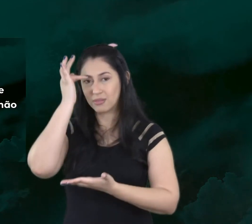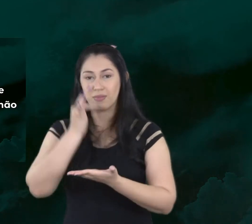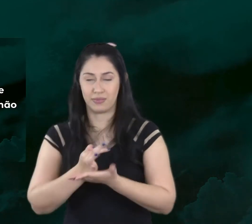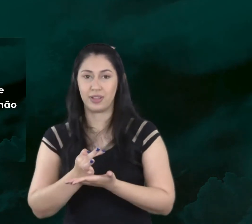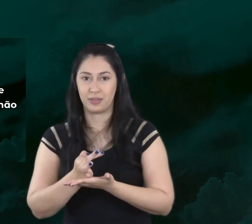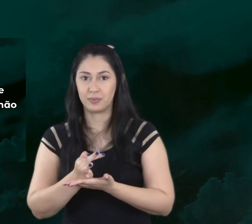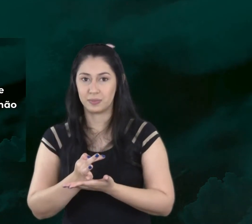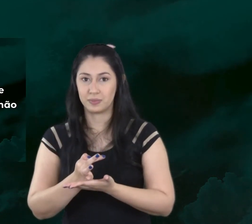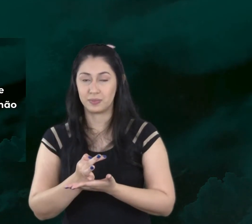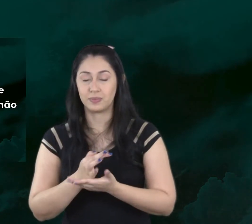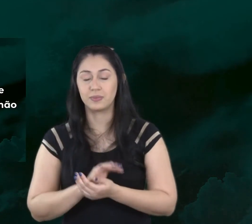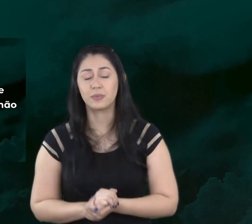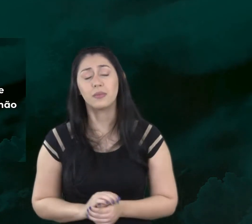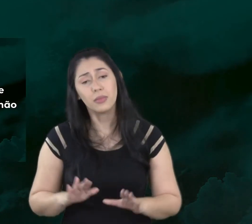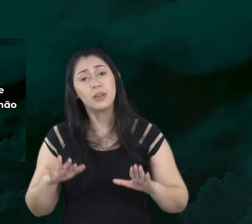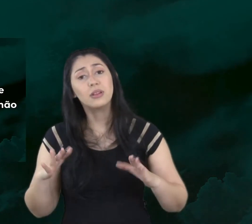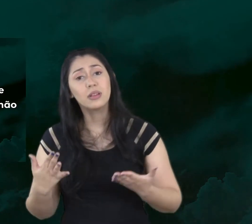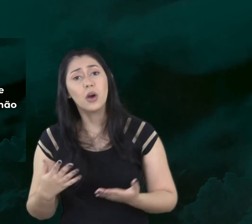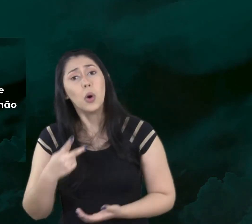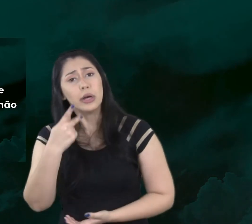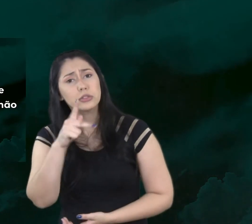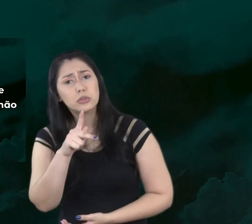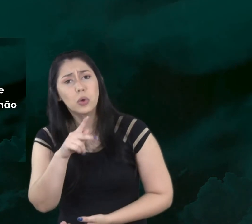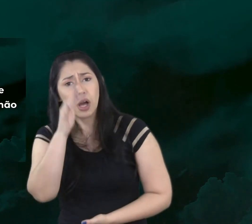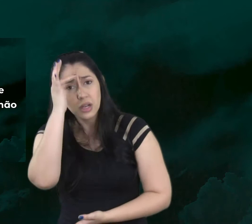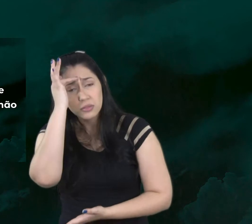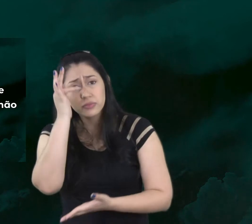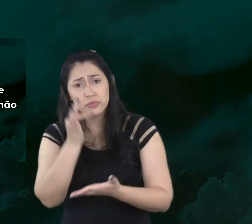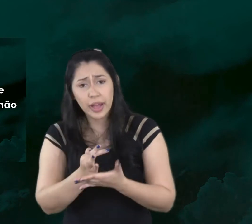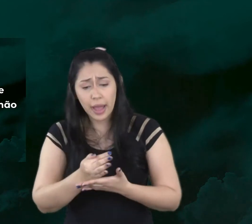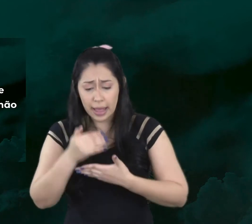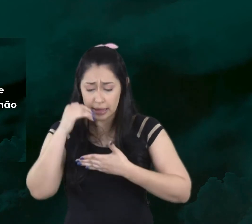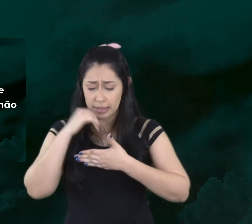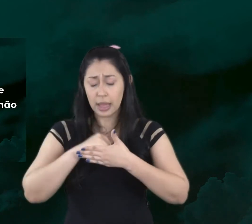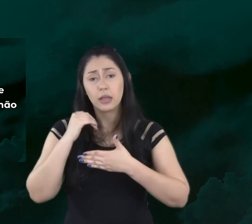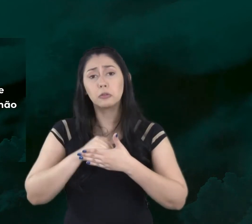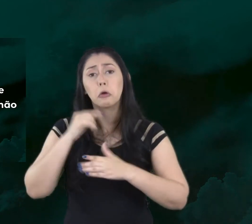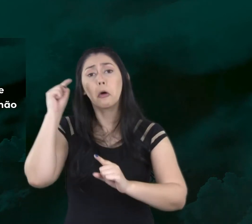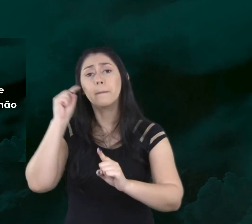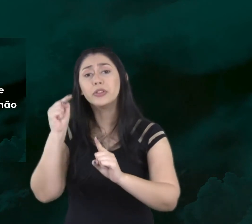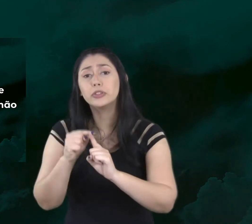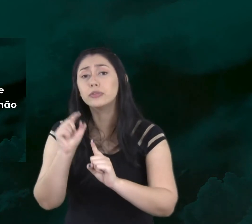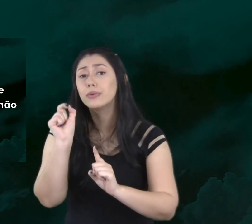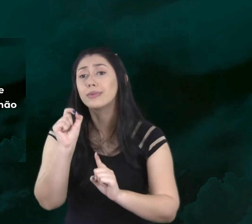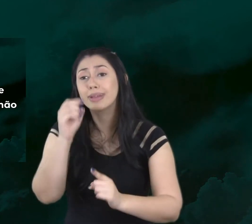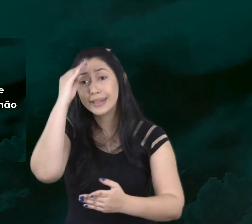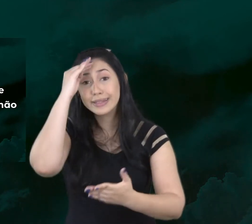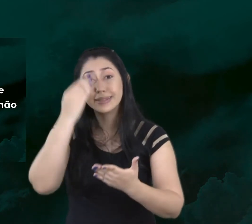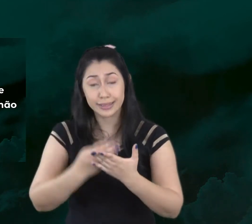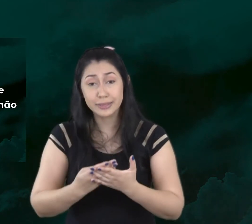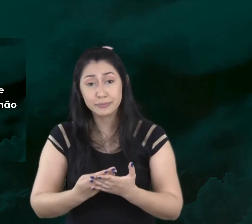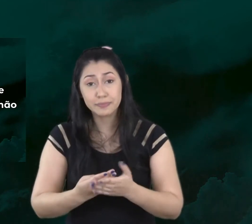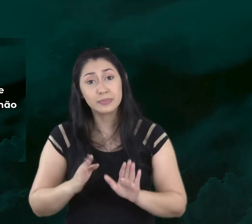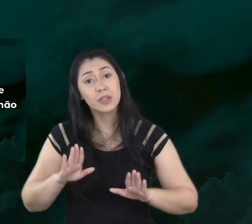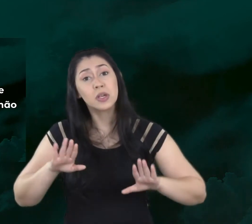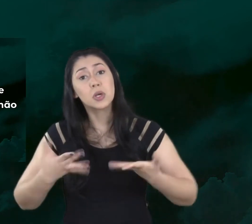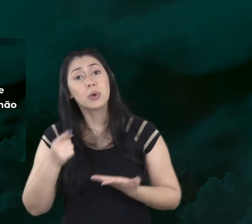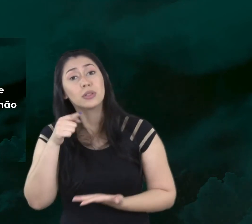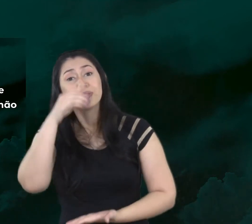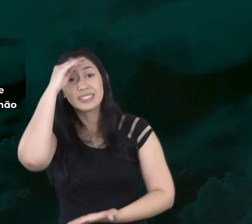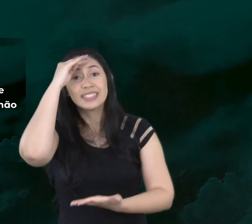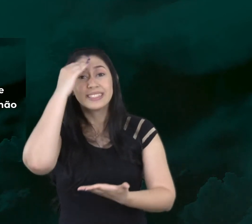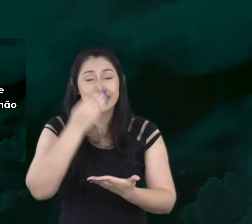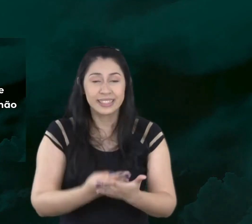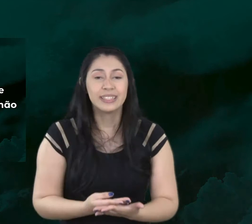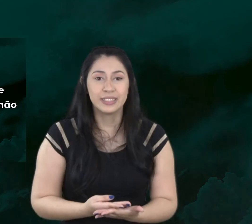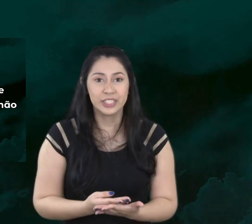subjetiva, né? Então essa sua fé subjetiva, como eu disse, só tem uma função, é crer. Quando você crê,